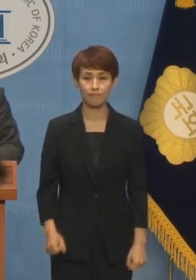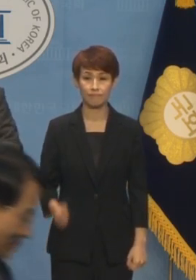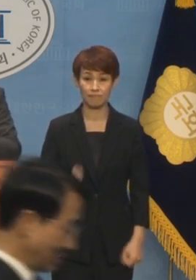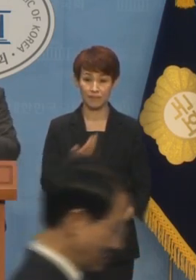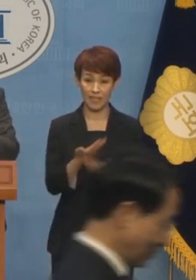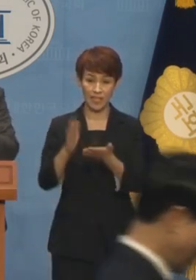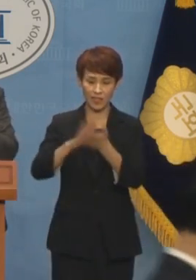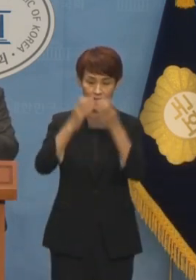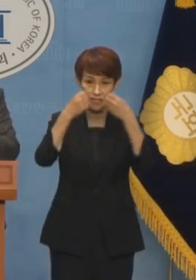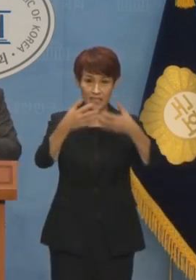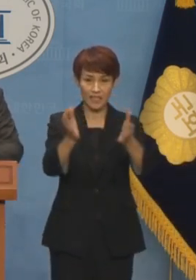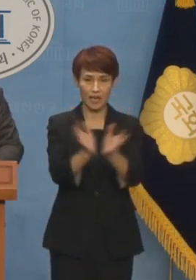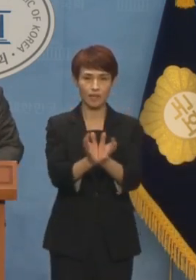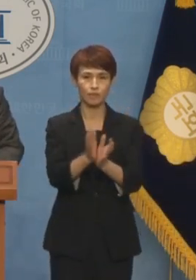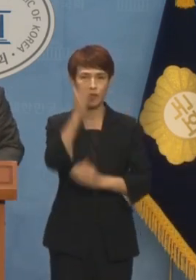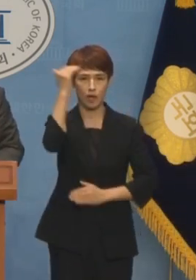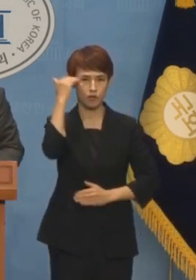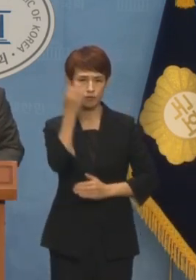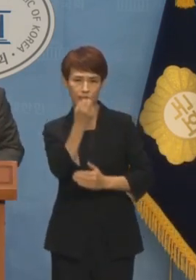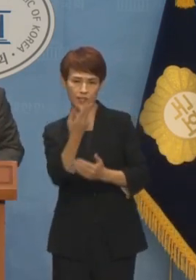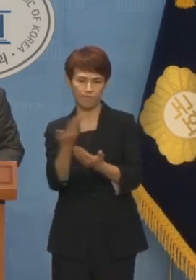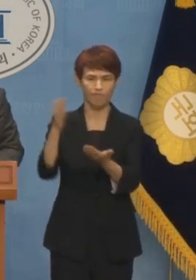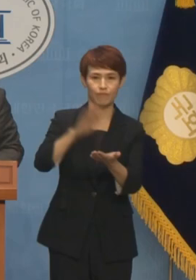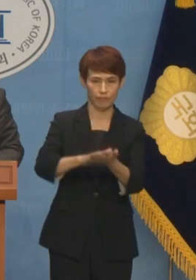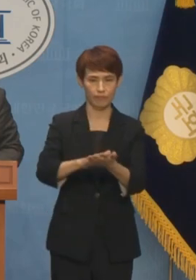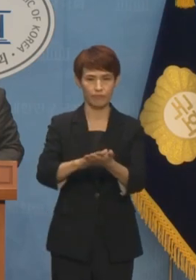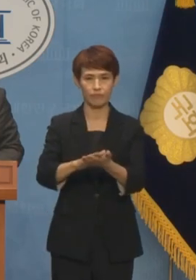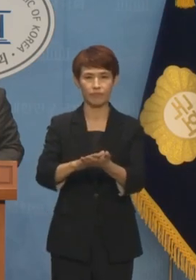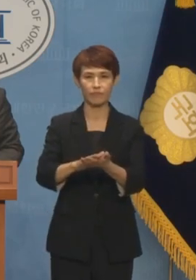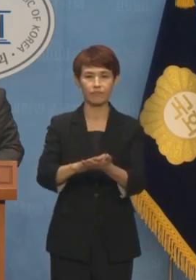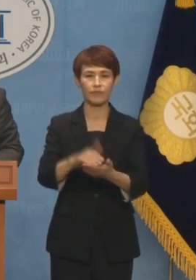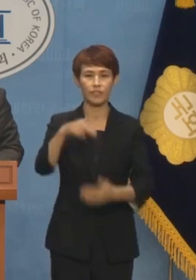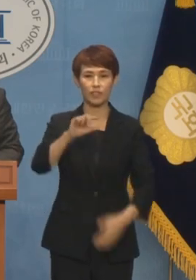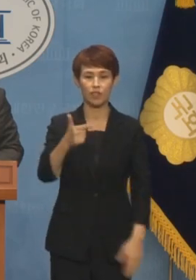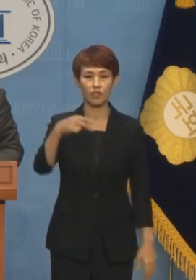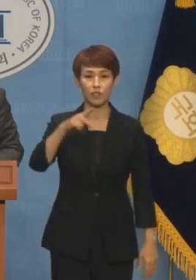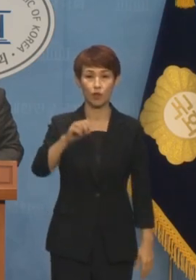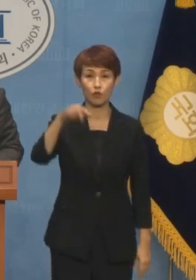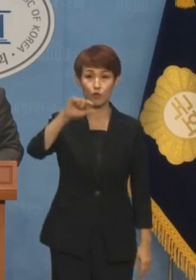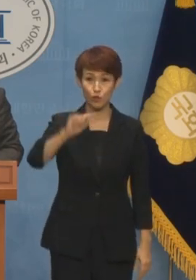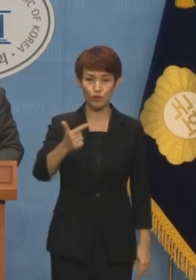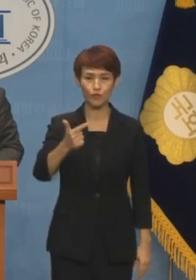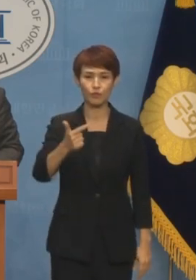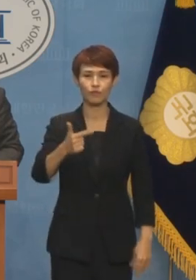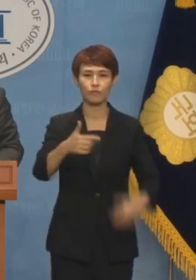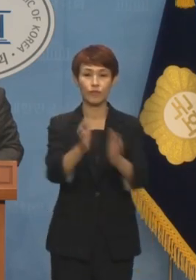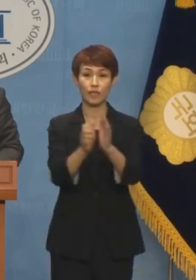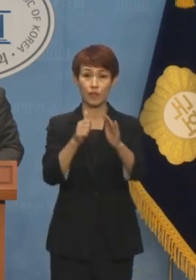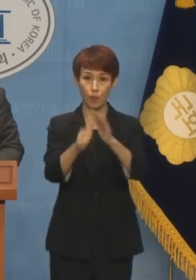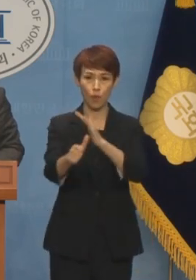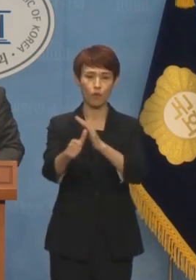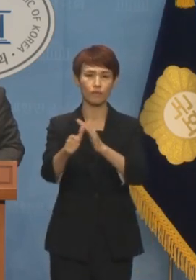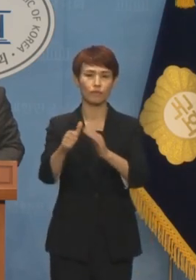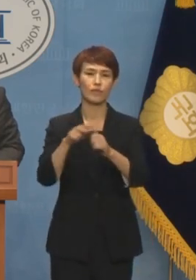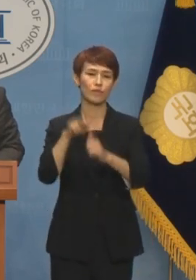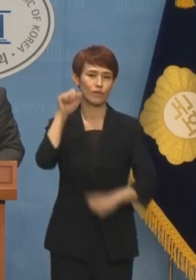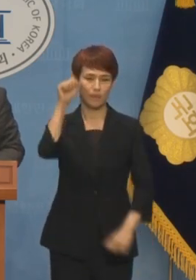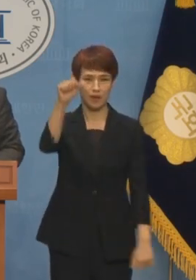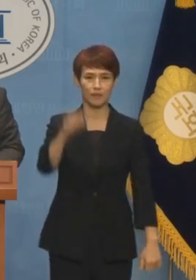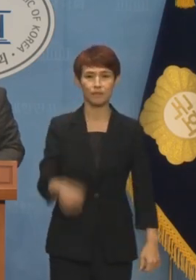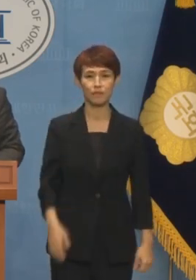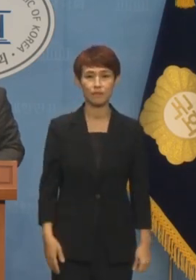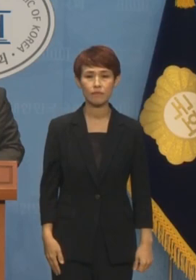개혁신당 리셋 코리아 화성시의원 전성균 개혁신당 당대표 선거에 출마합니다.